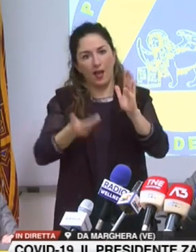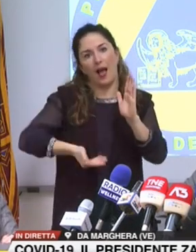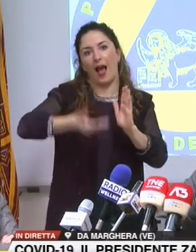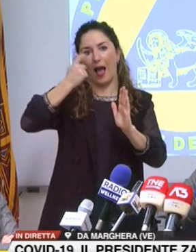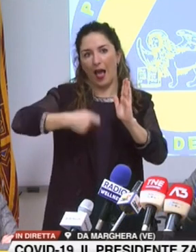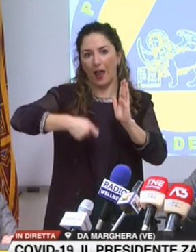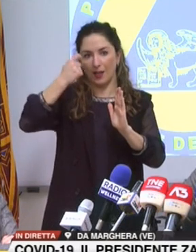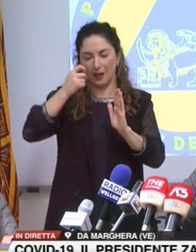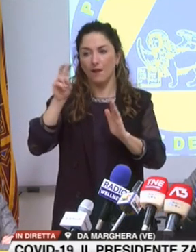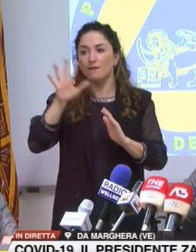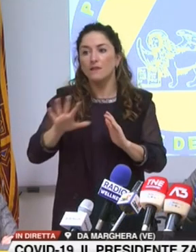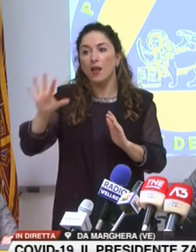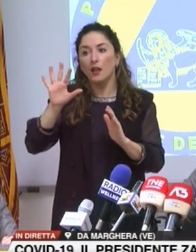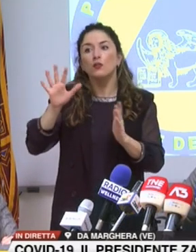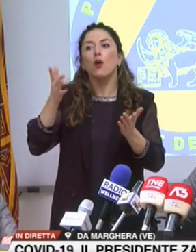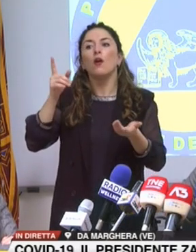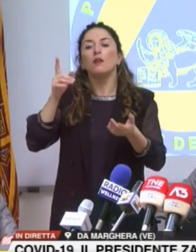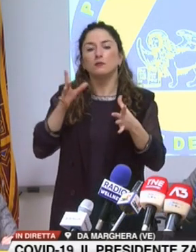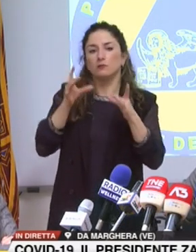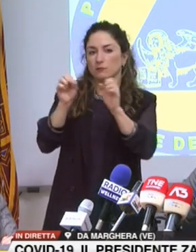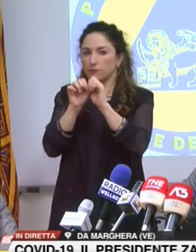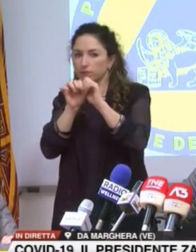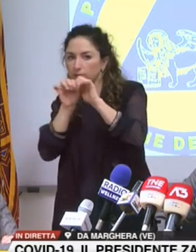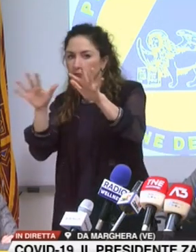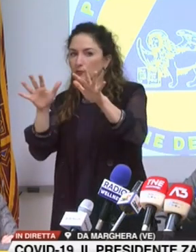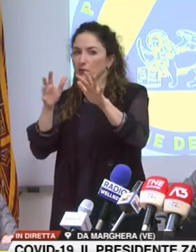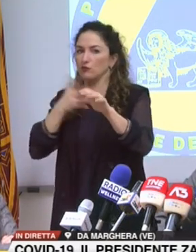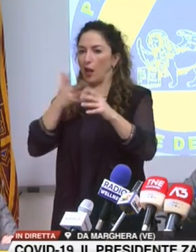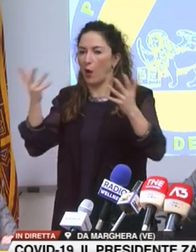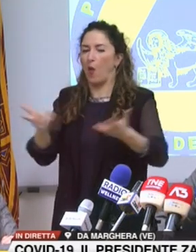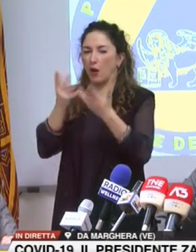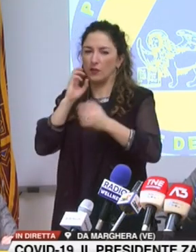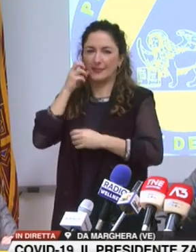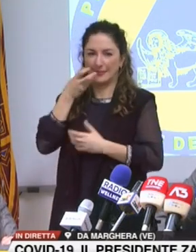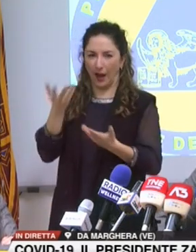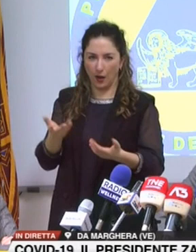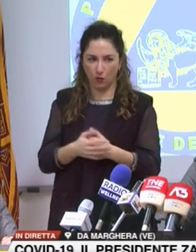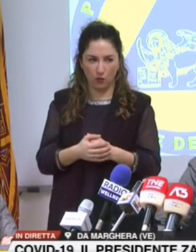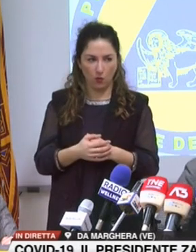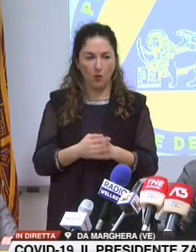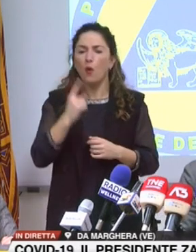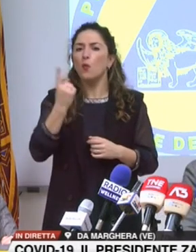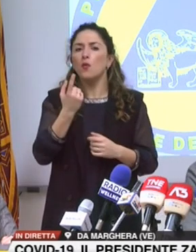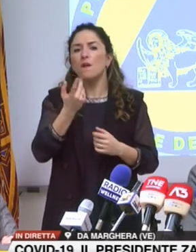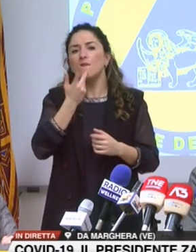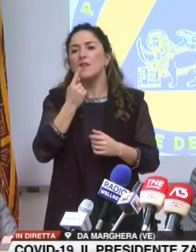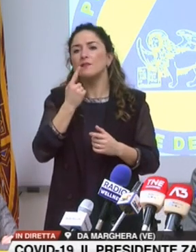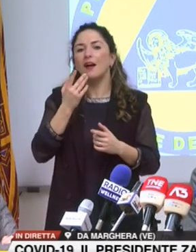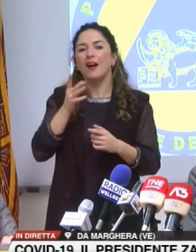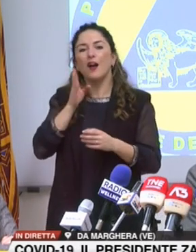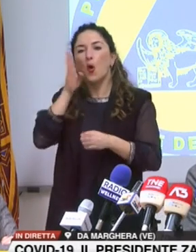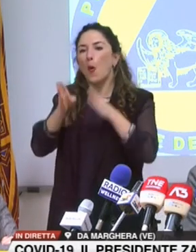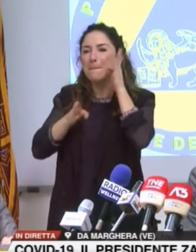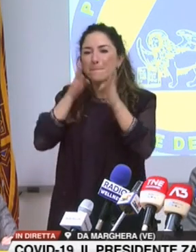Beh, sicuramente in Veneto si è preso un'infezione che è inspiegabile. Allora, se qualcuno la voleva descrivere per finalità politiche